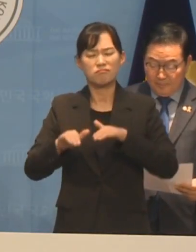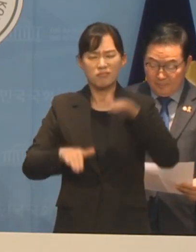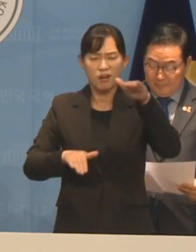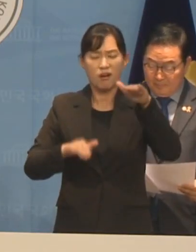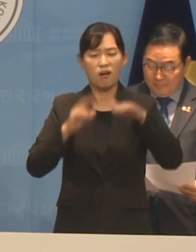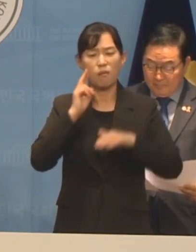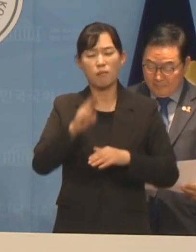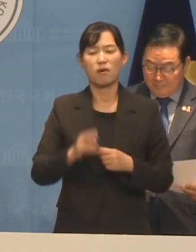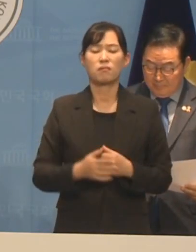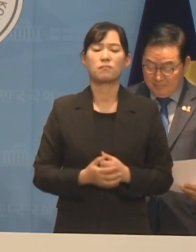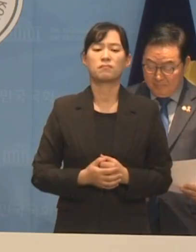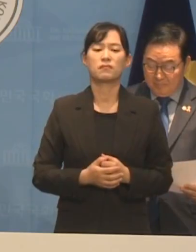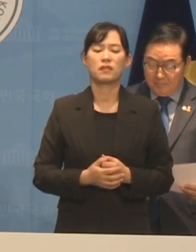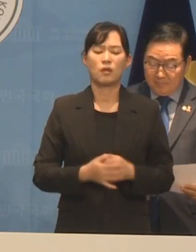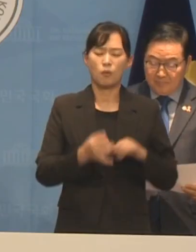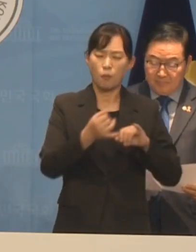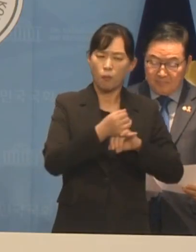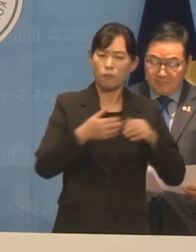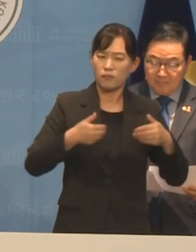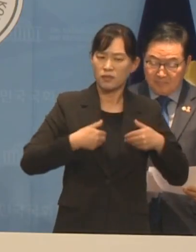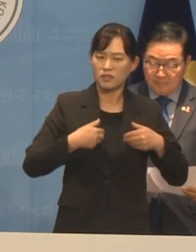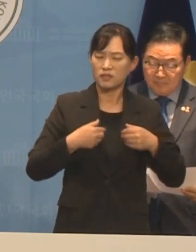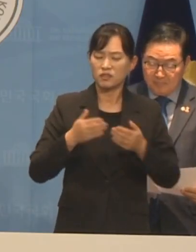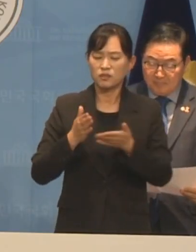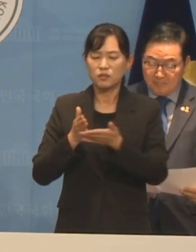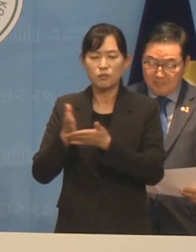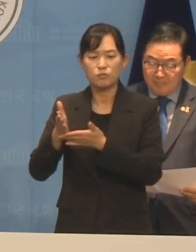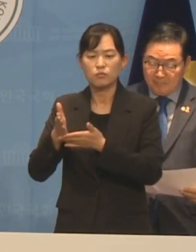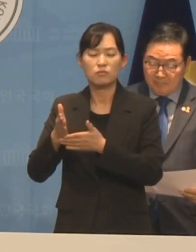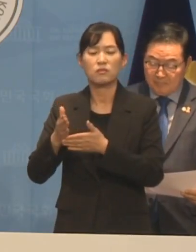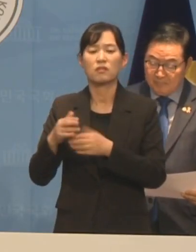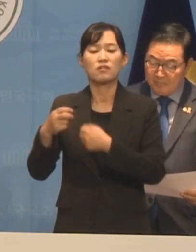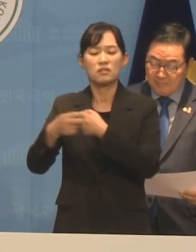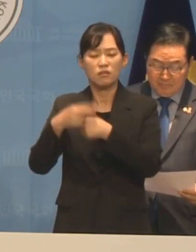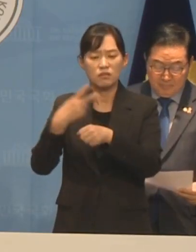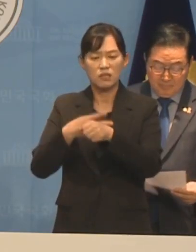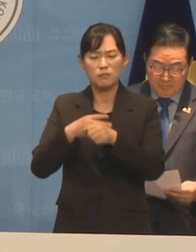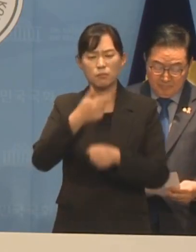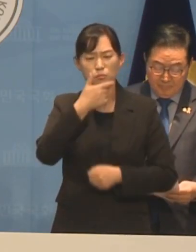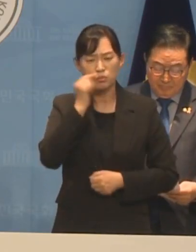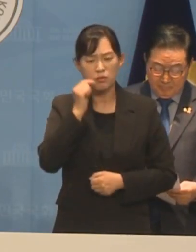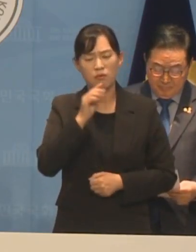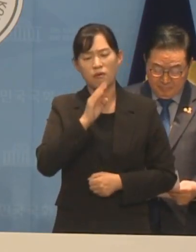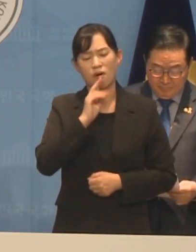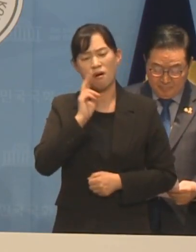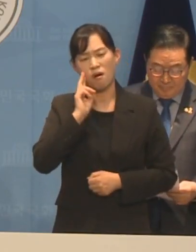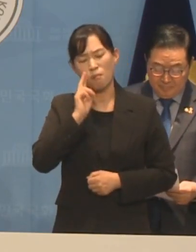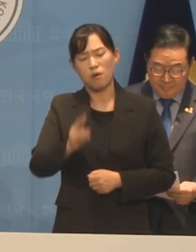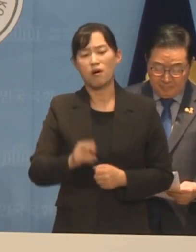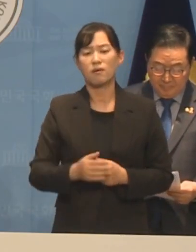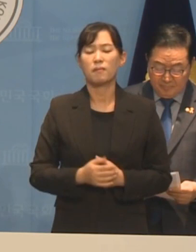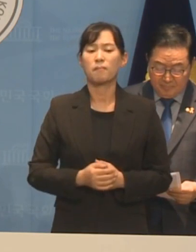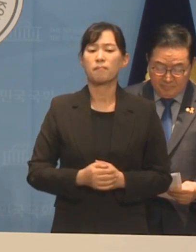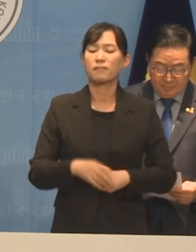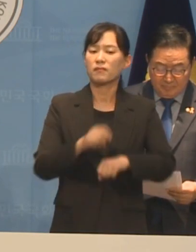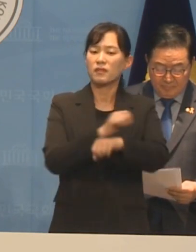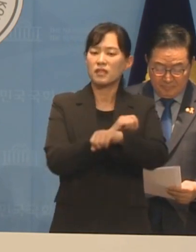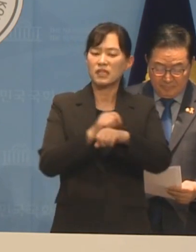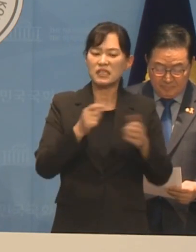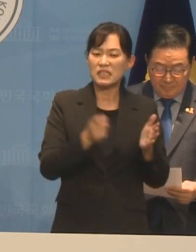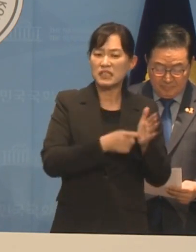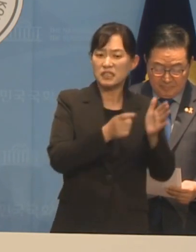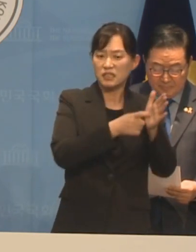심각합니다. 필수 전문 과목의 인력 부족은 정말 처참한 지경입니다. 특히